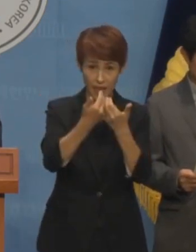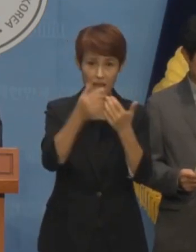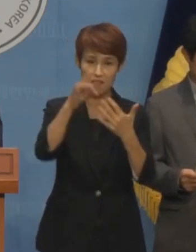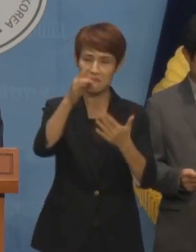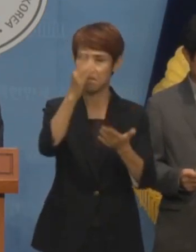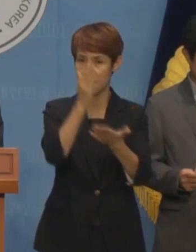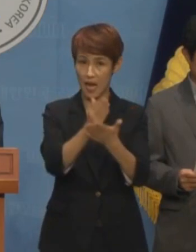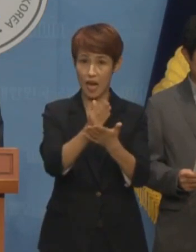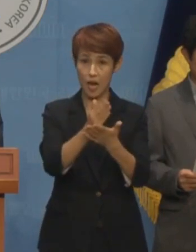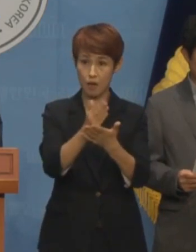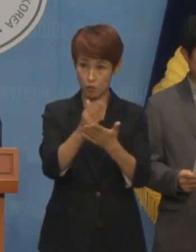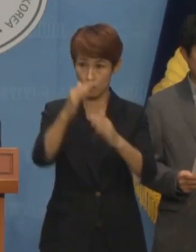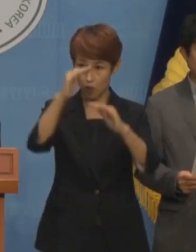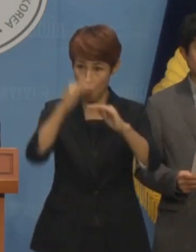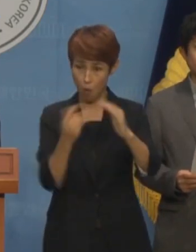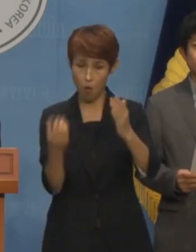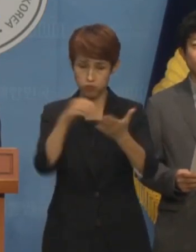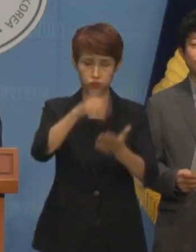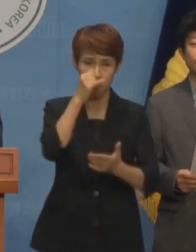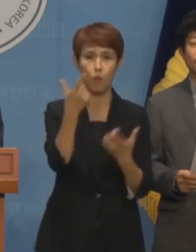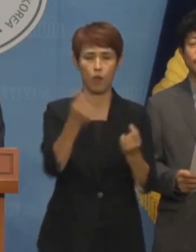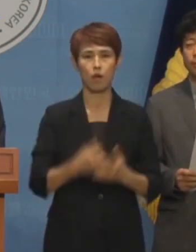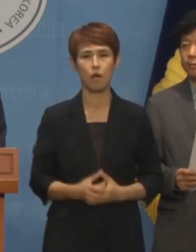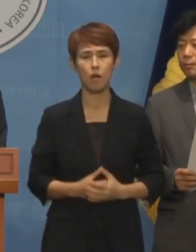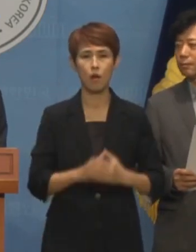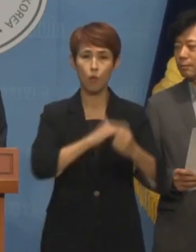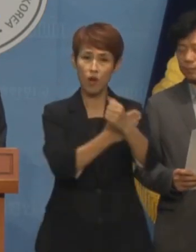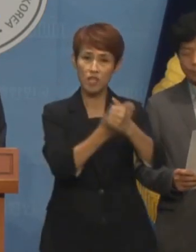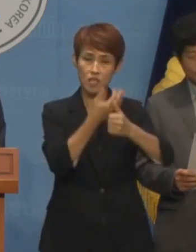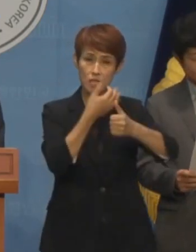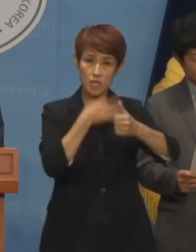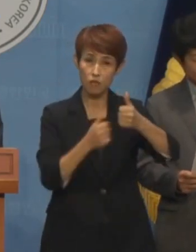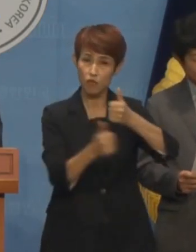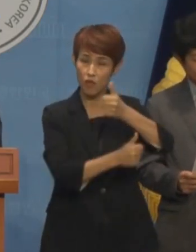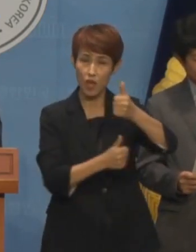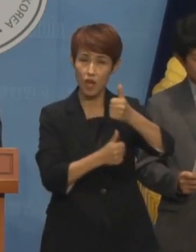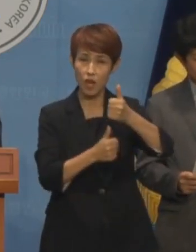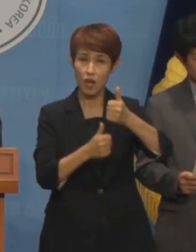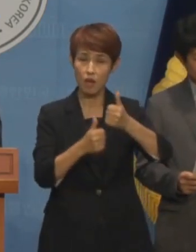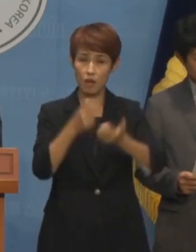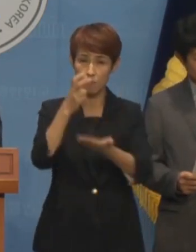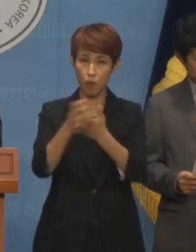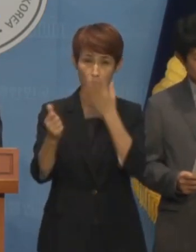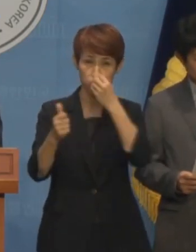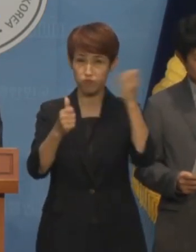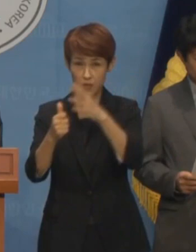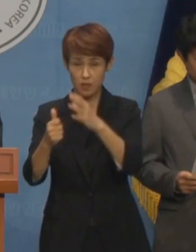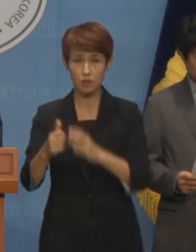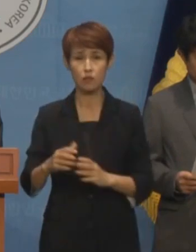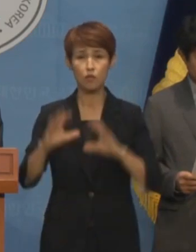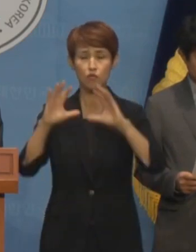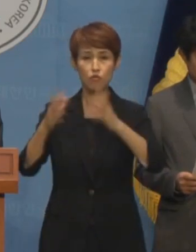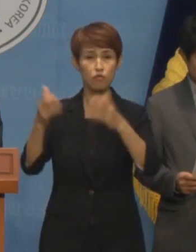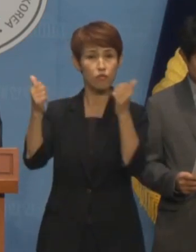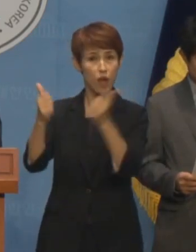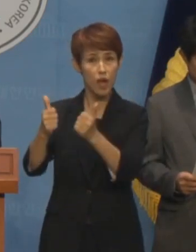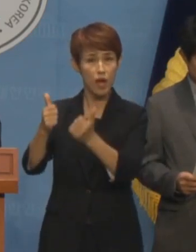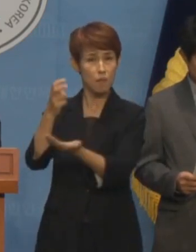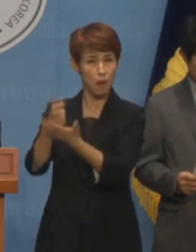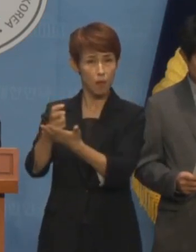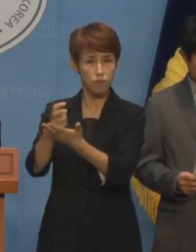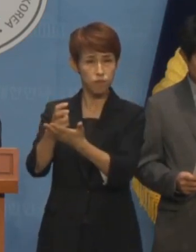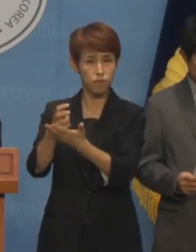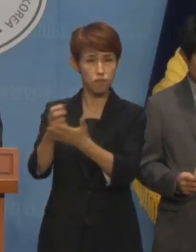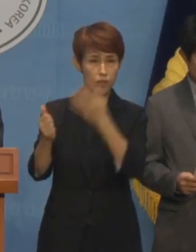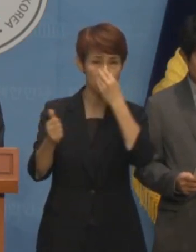합니다. 권익위는 헌법 위에 있습니까? 권익위는 국회도 지키는